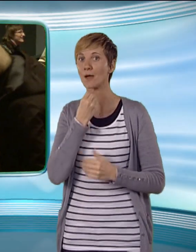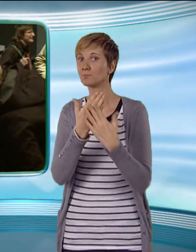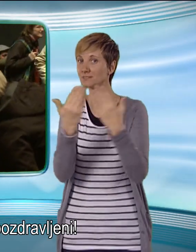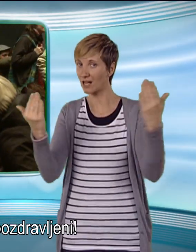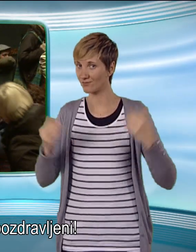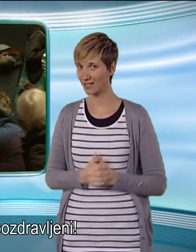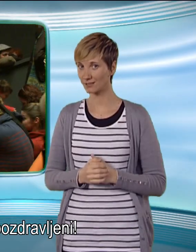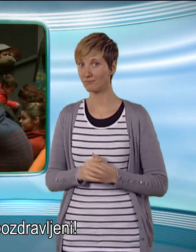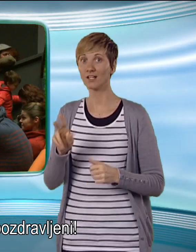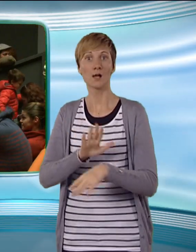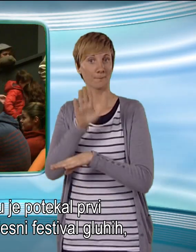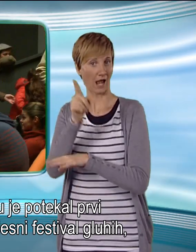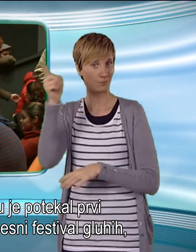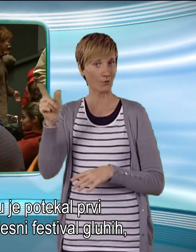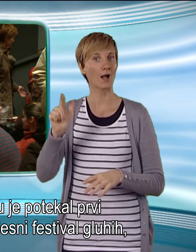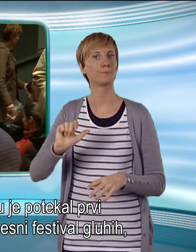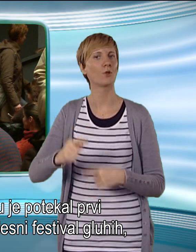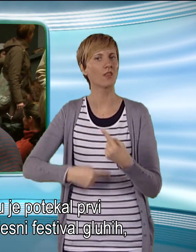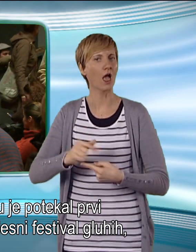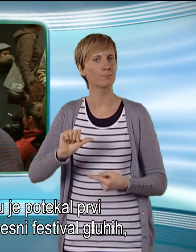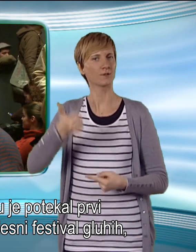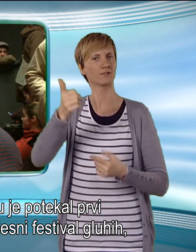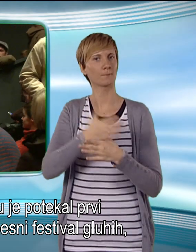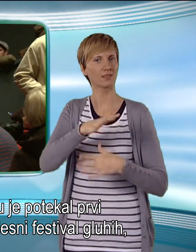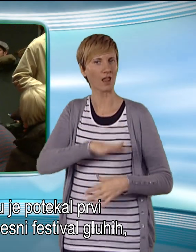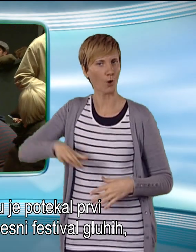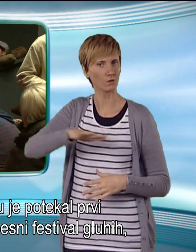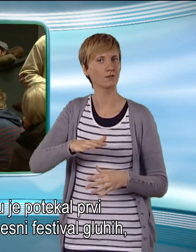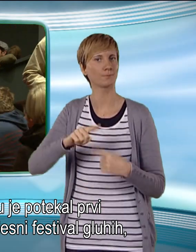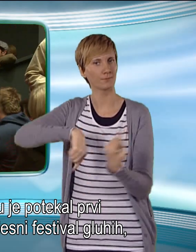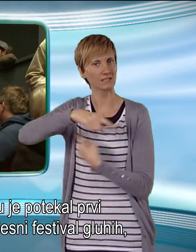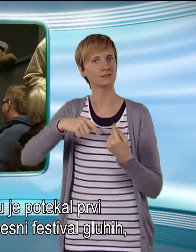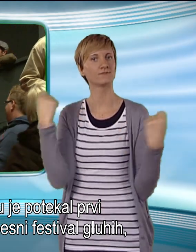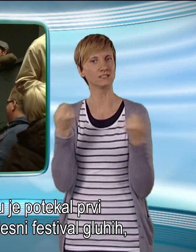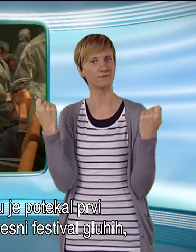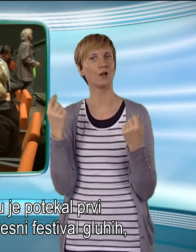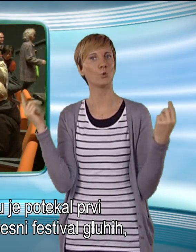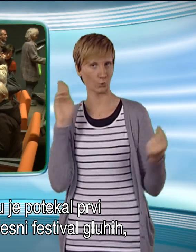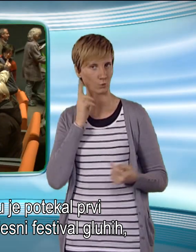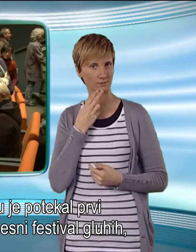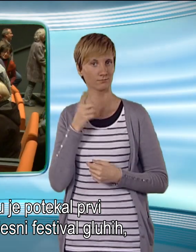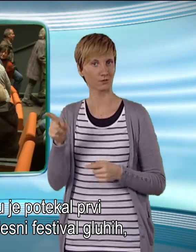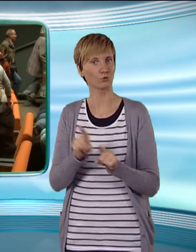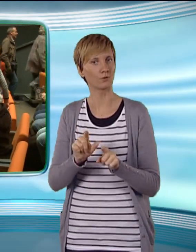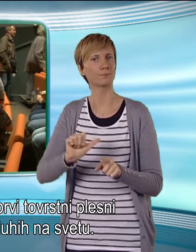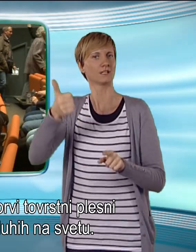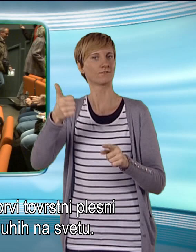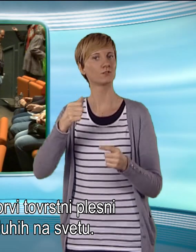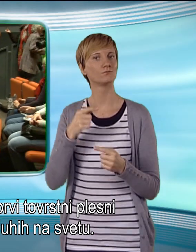Lepo pozdravljeni. V Mariboru je potekal prvi mednarodni plesni festival gluhih, ki je bil tudi prvi tovrstni plesni festival gluhih